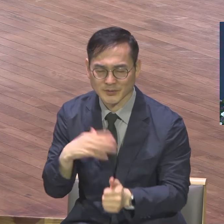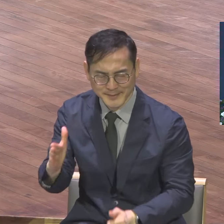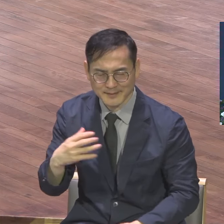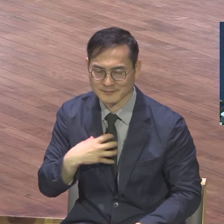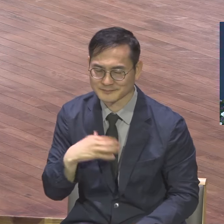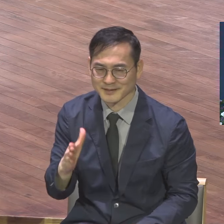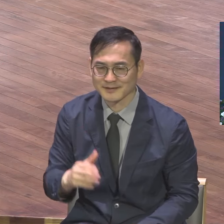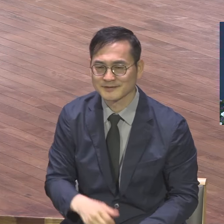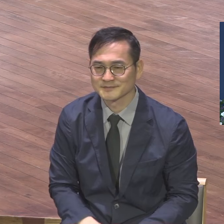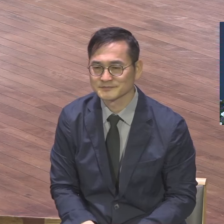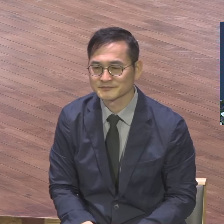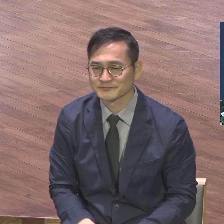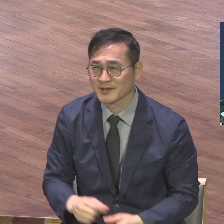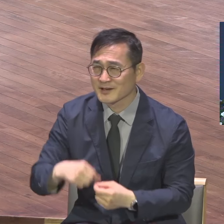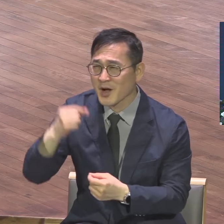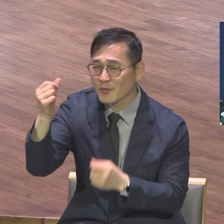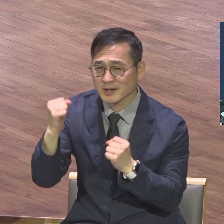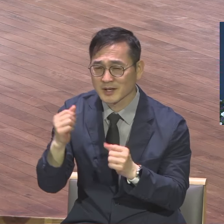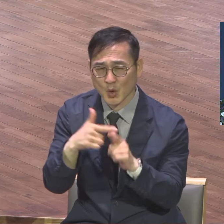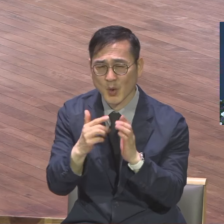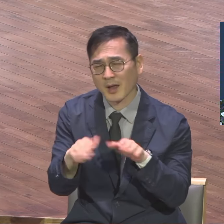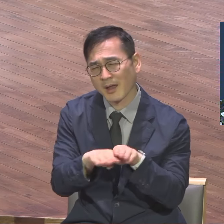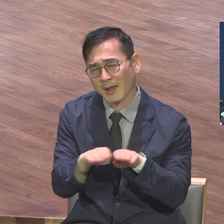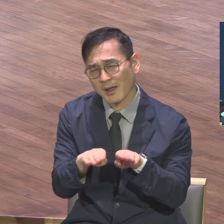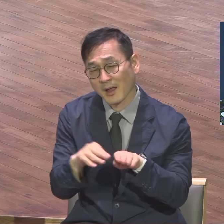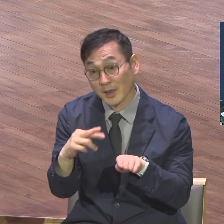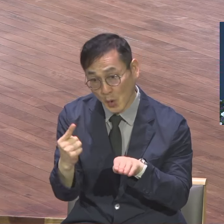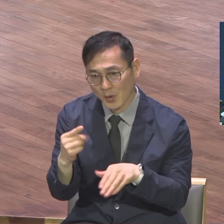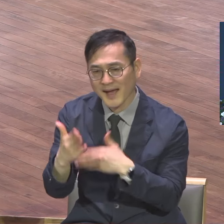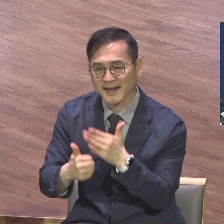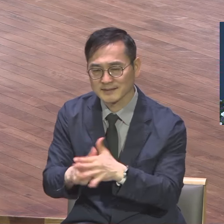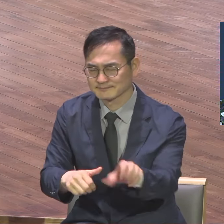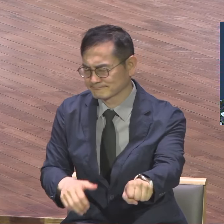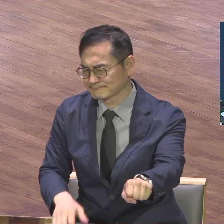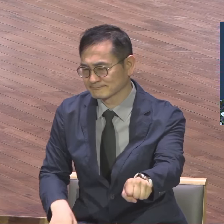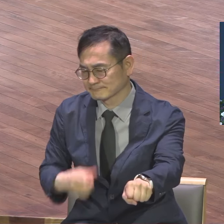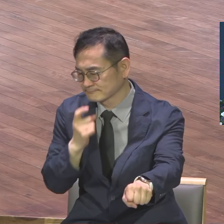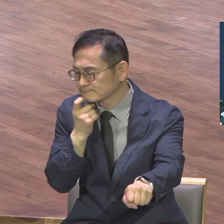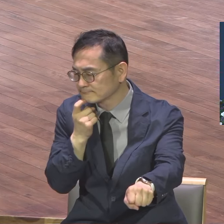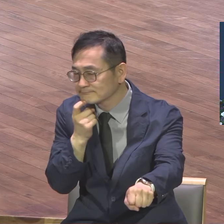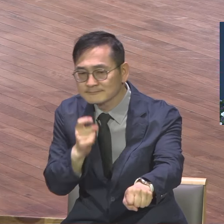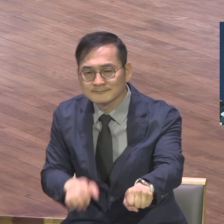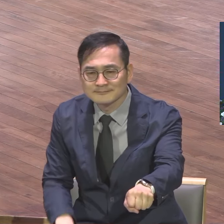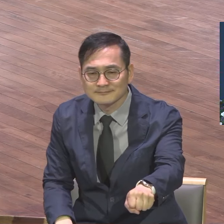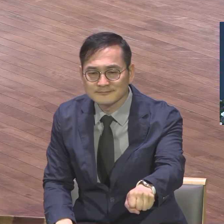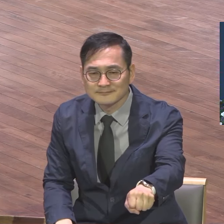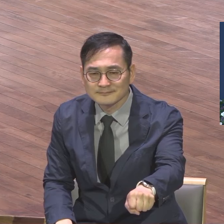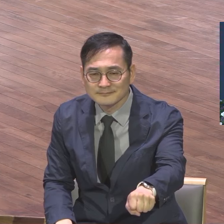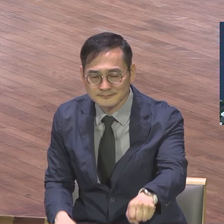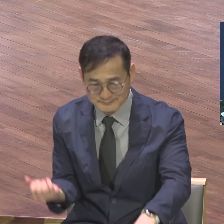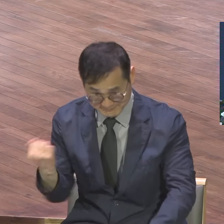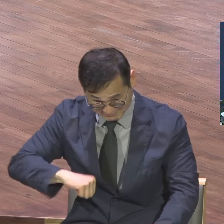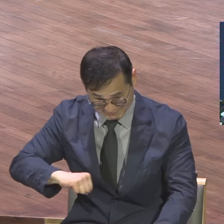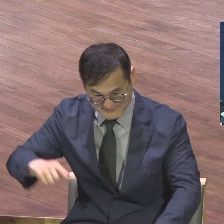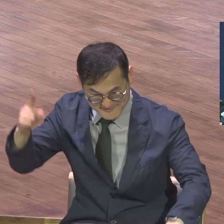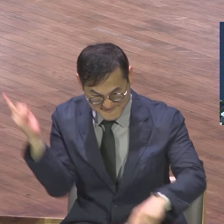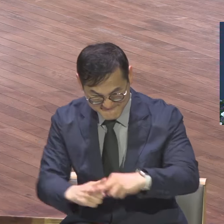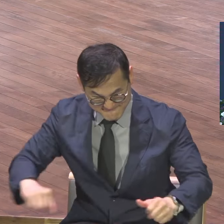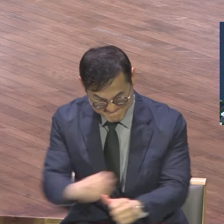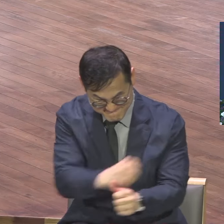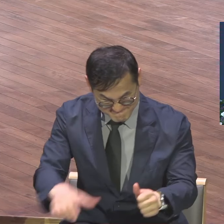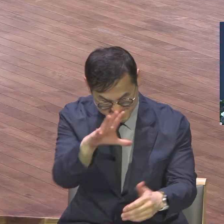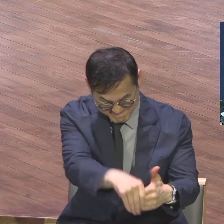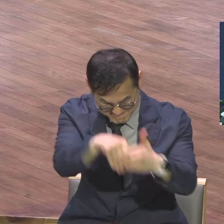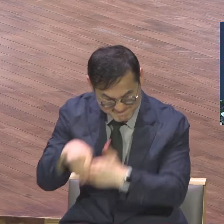함께. 이제부터 영원히 계세요. 여러분이 교회 다니다 안 다니고 때려치고 그래도 영원히 계세요. 아, 말 안 들으면 자꾸 두드려